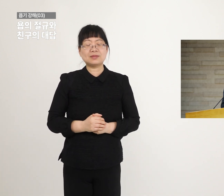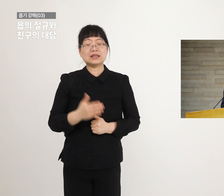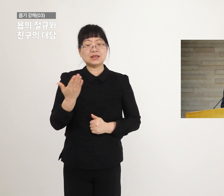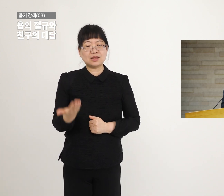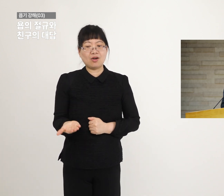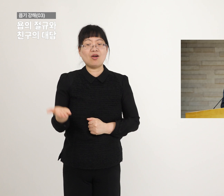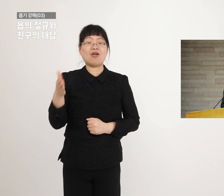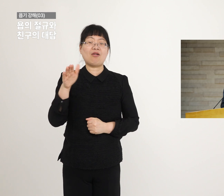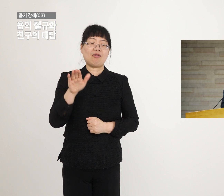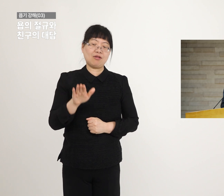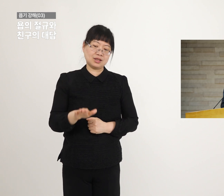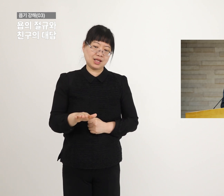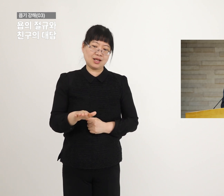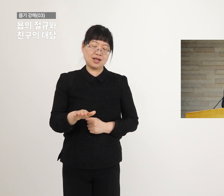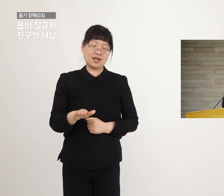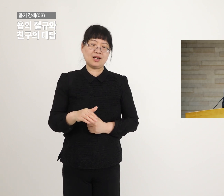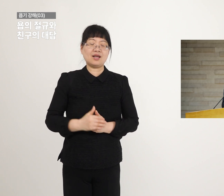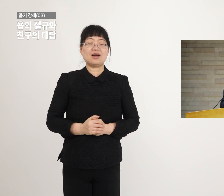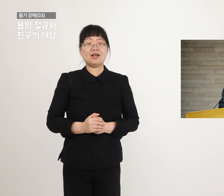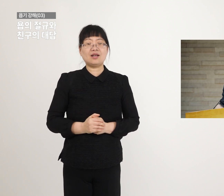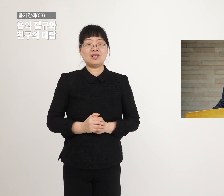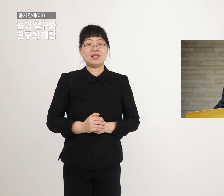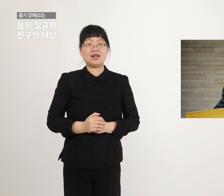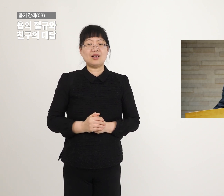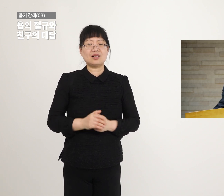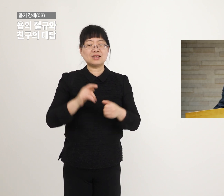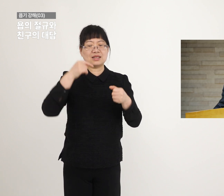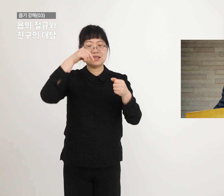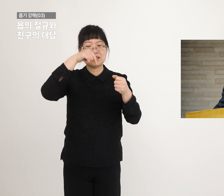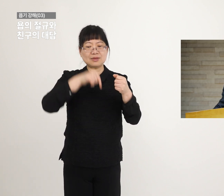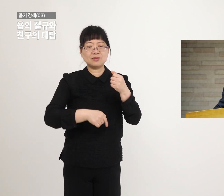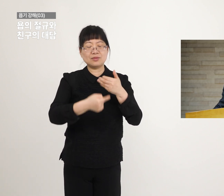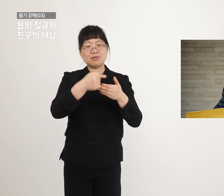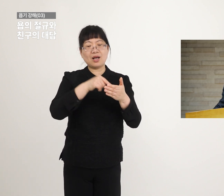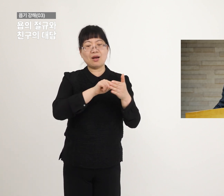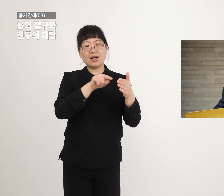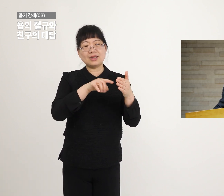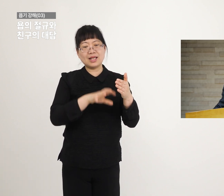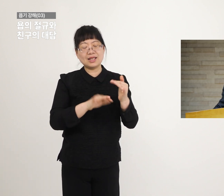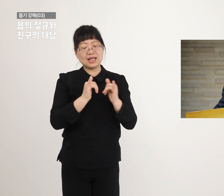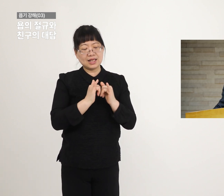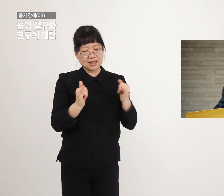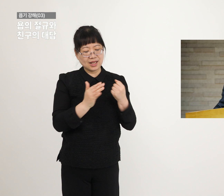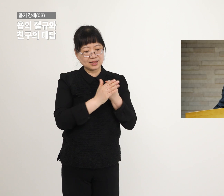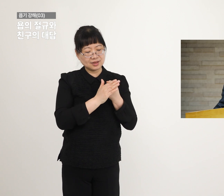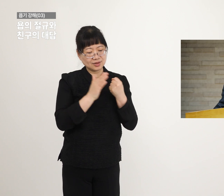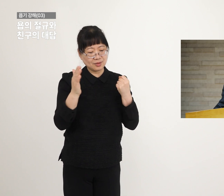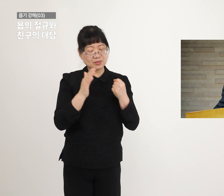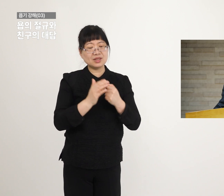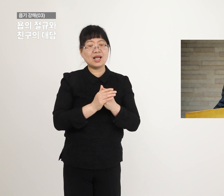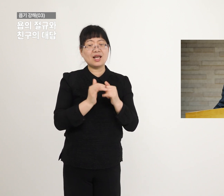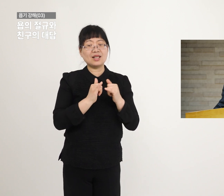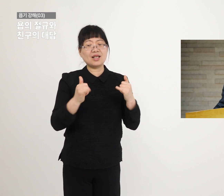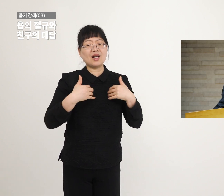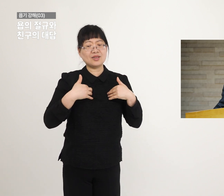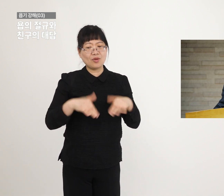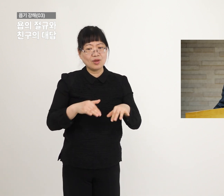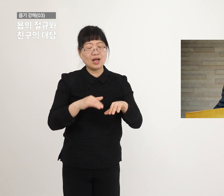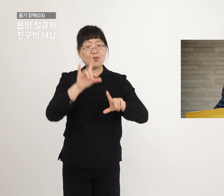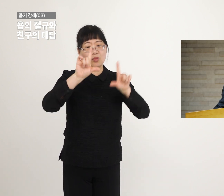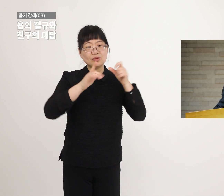그런데 그 속에는 역시 인간인지라 인간의 연약함